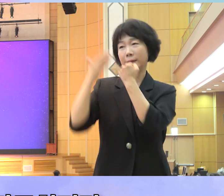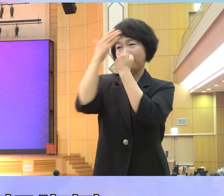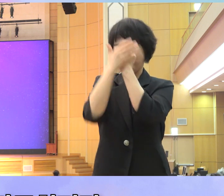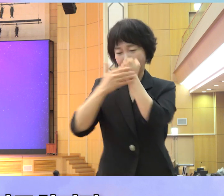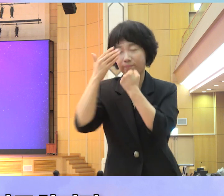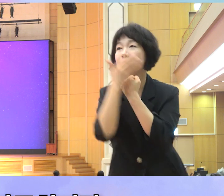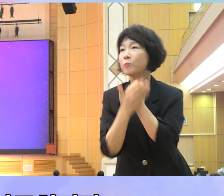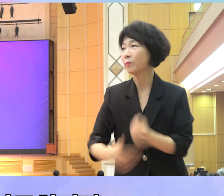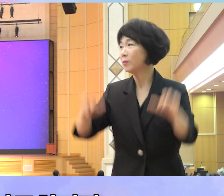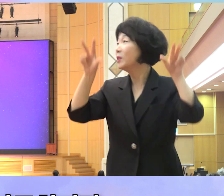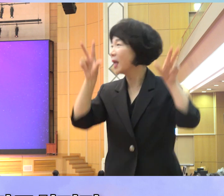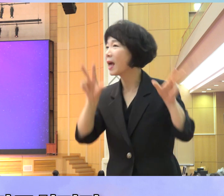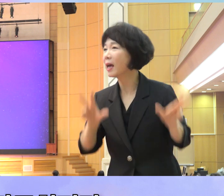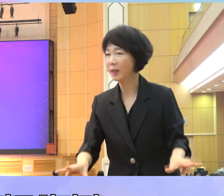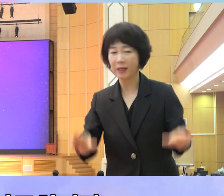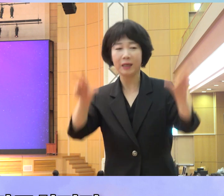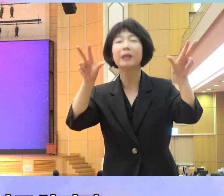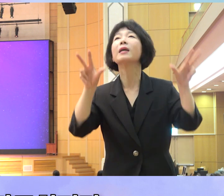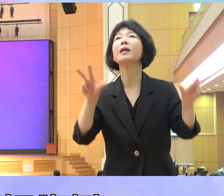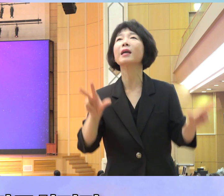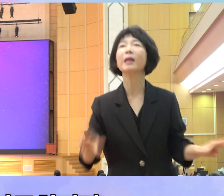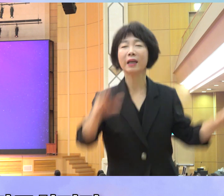주의 은혜